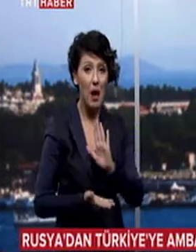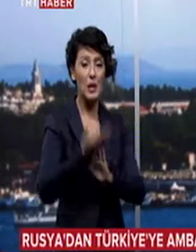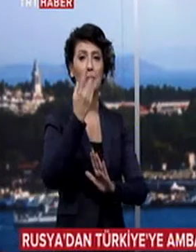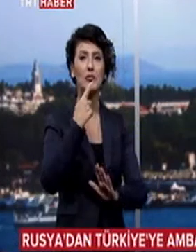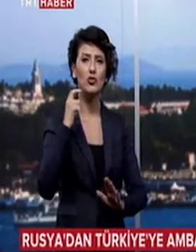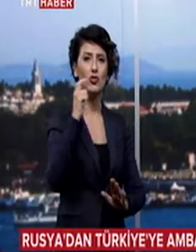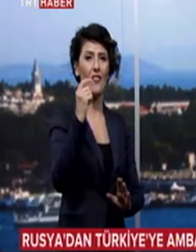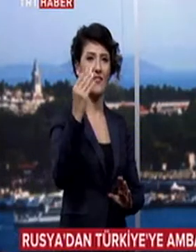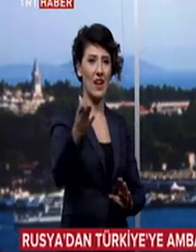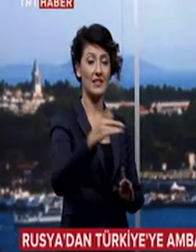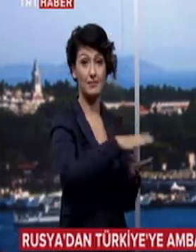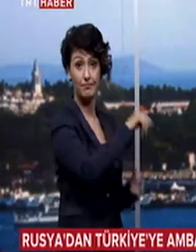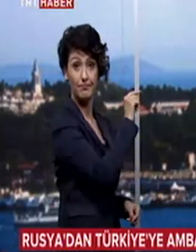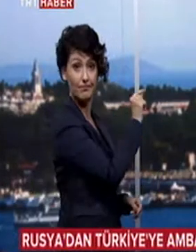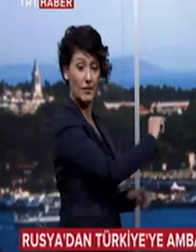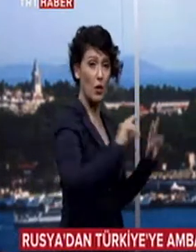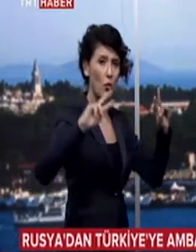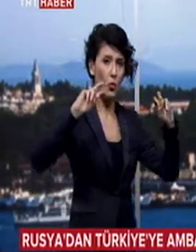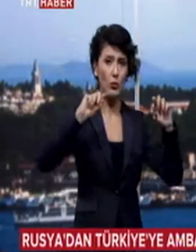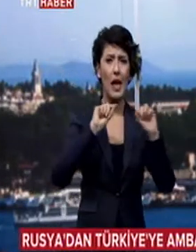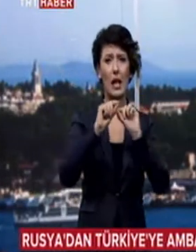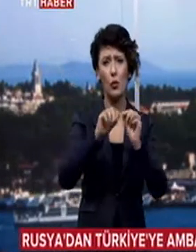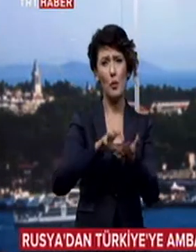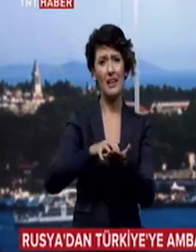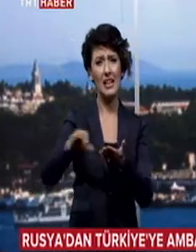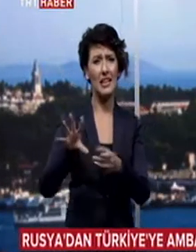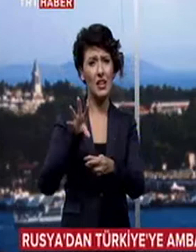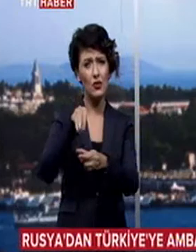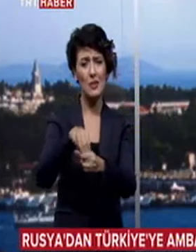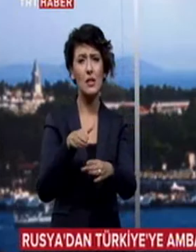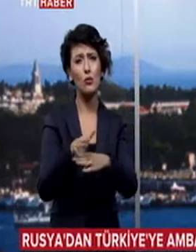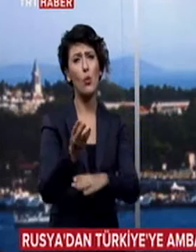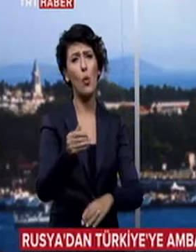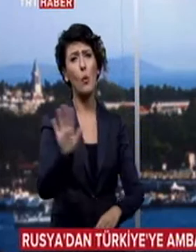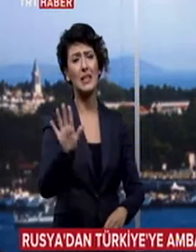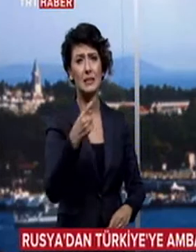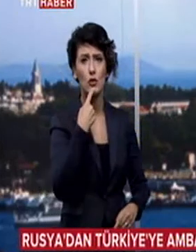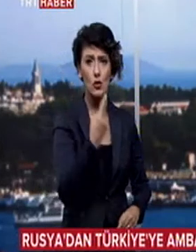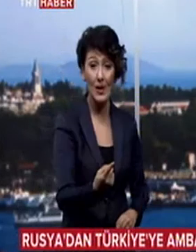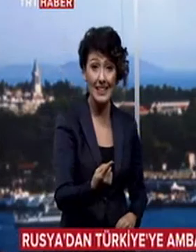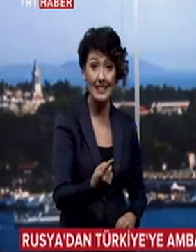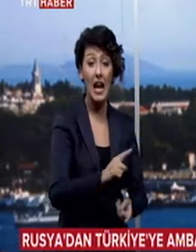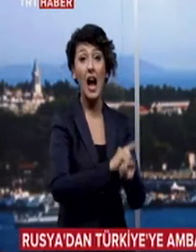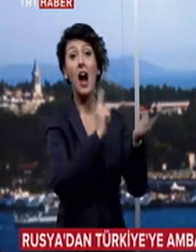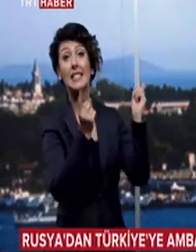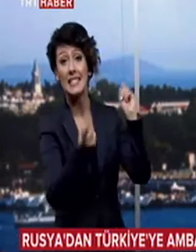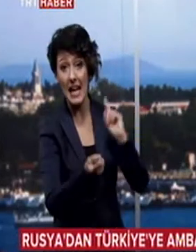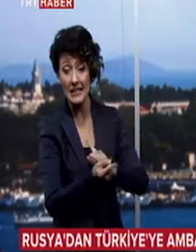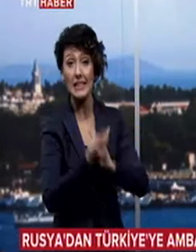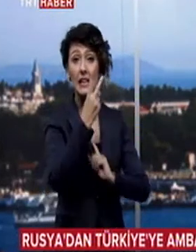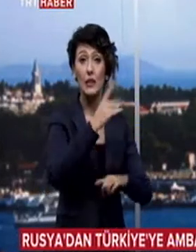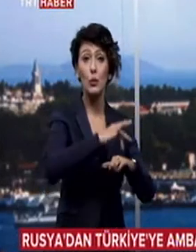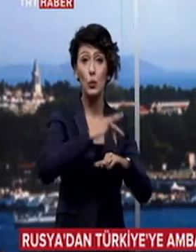iddialarına cevap verdi. Çelik, konunun ekonomik alana taşınmasının doğru olmadığını söyledi. Aksi